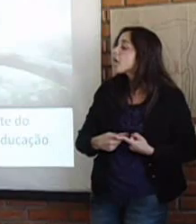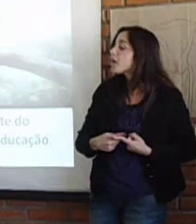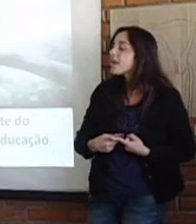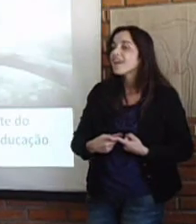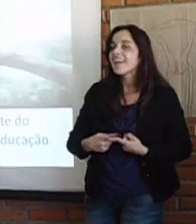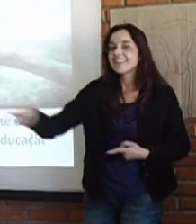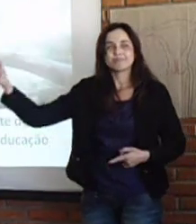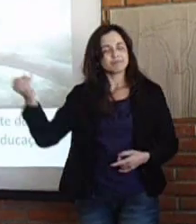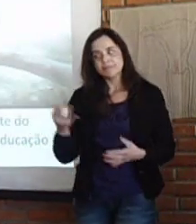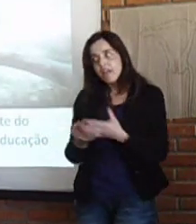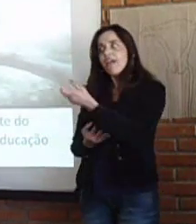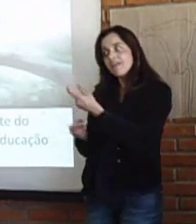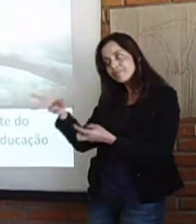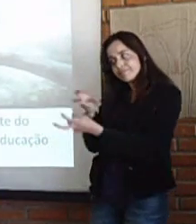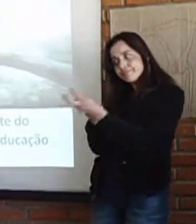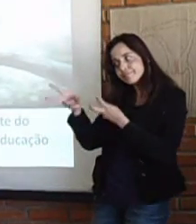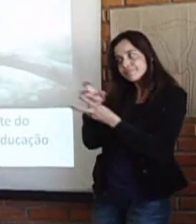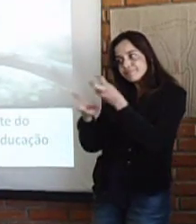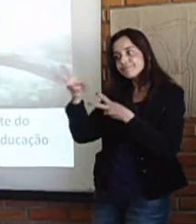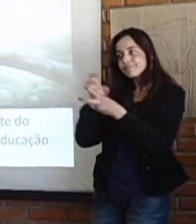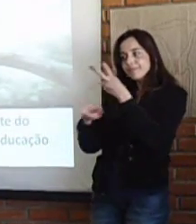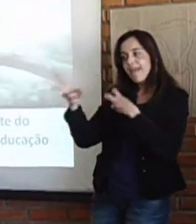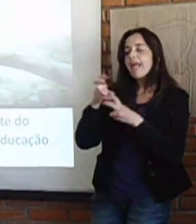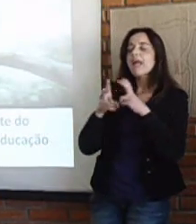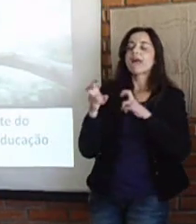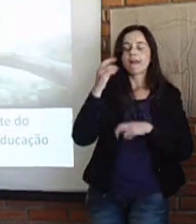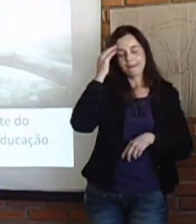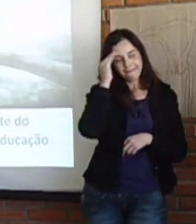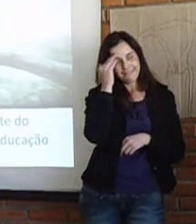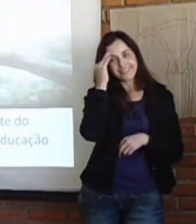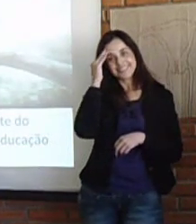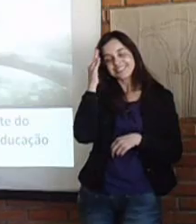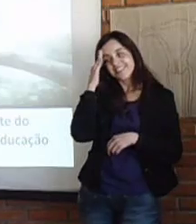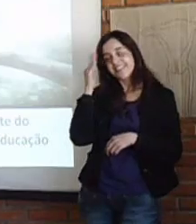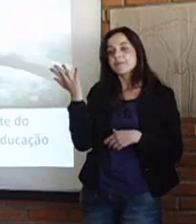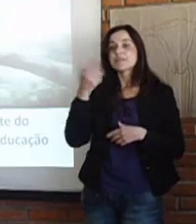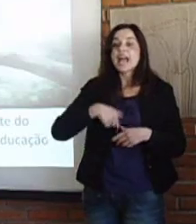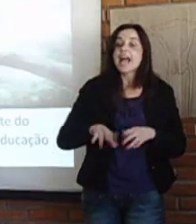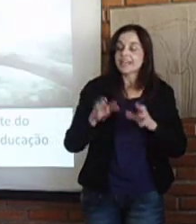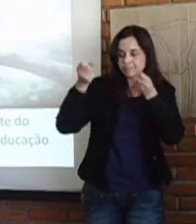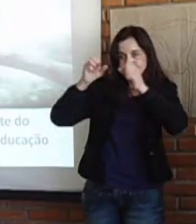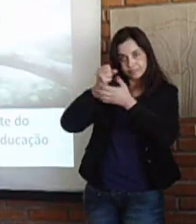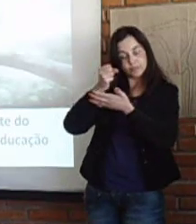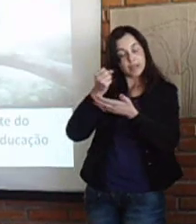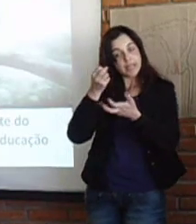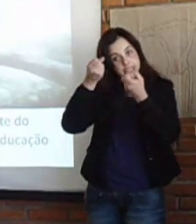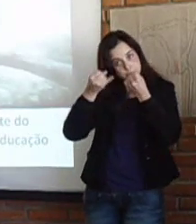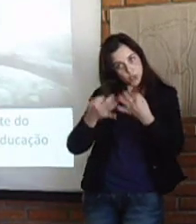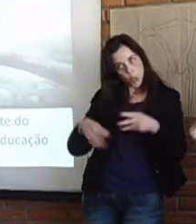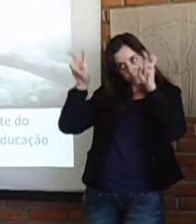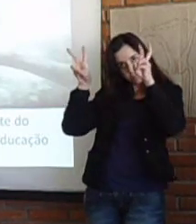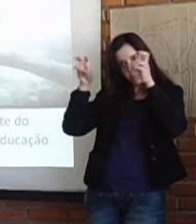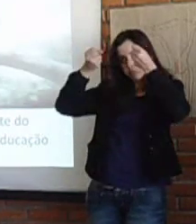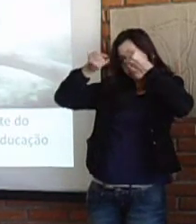que sangra. E depois, já com um conteúdo teórico explicado sobre o